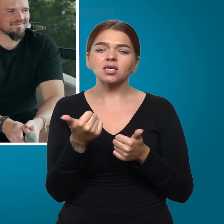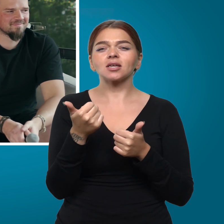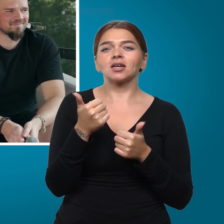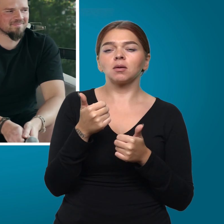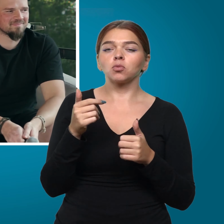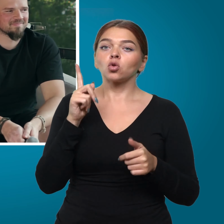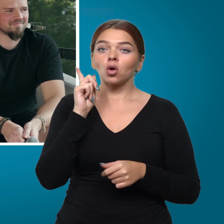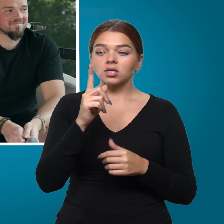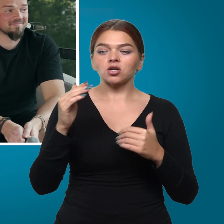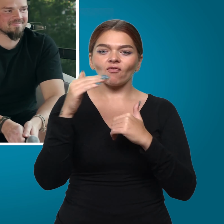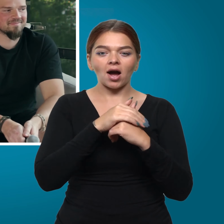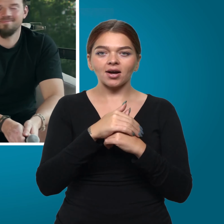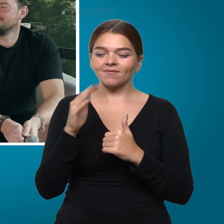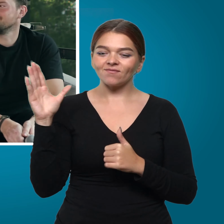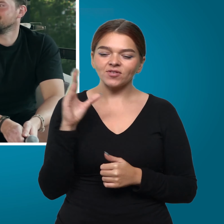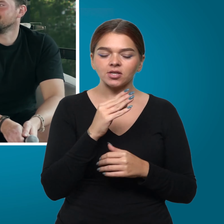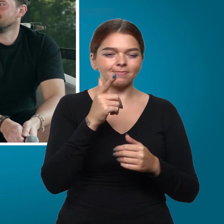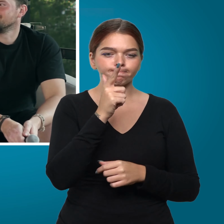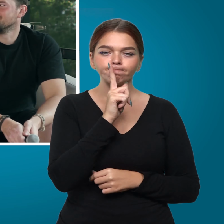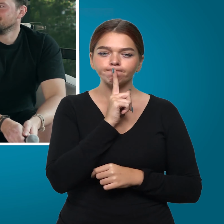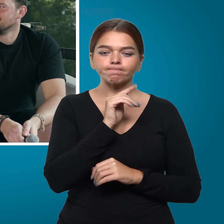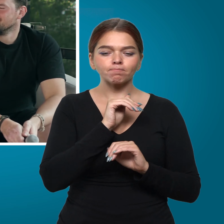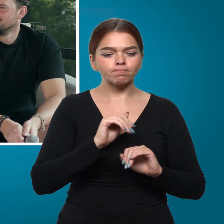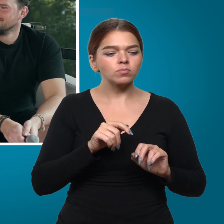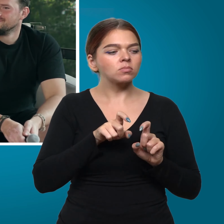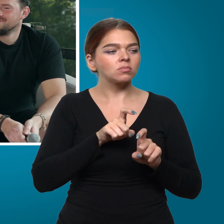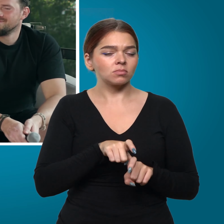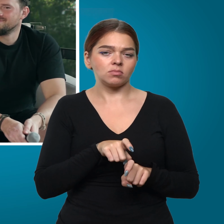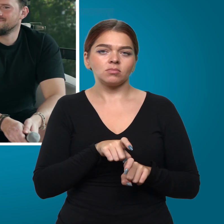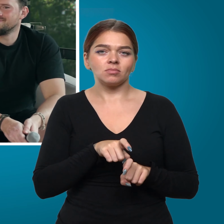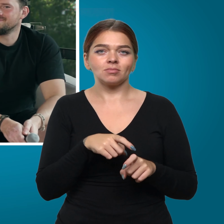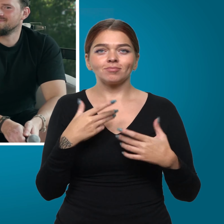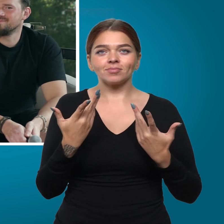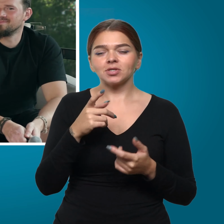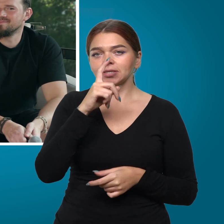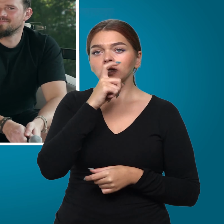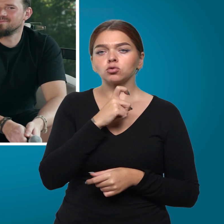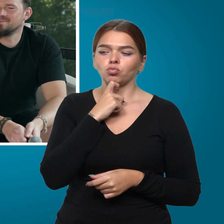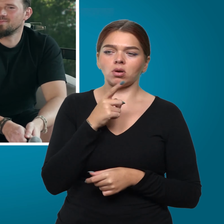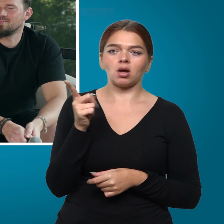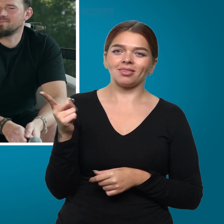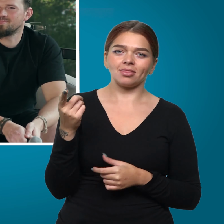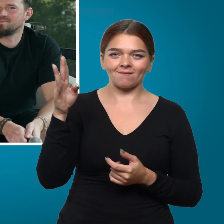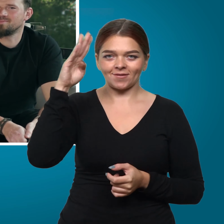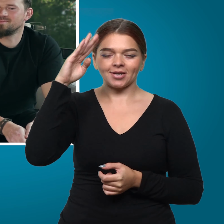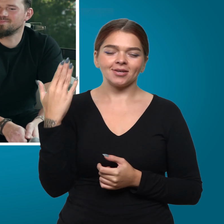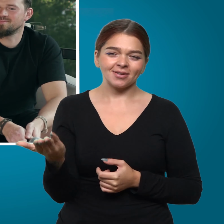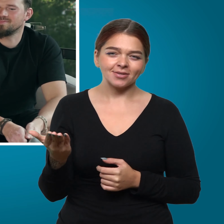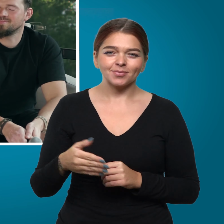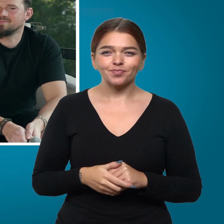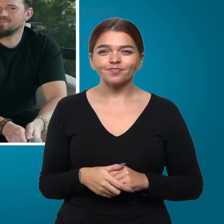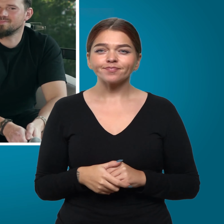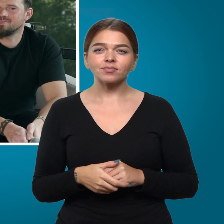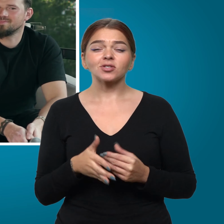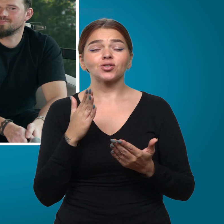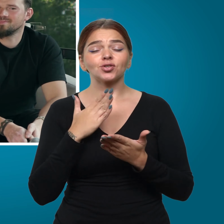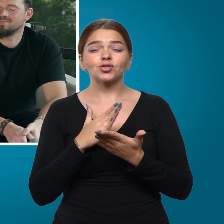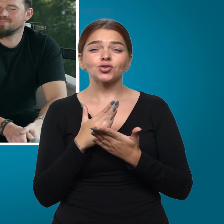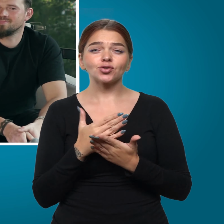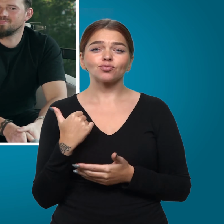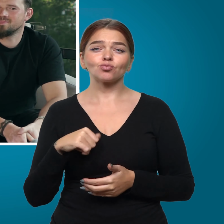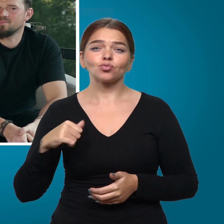kalbėti, nesupranta. Tai ir yra žmonių, kurie turi tą kitą